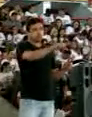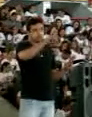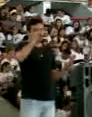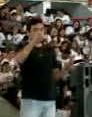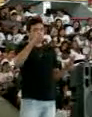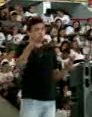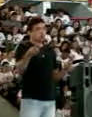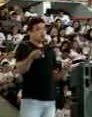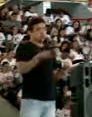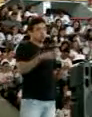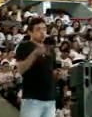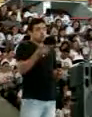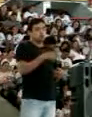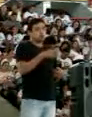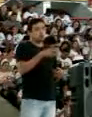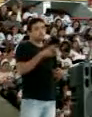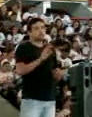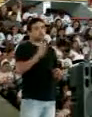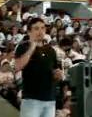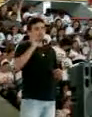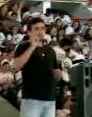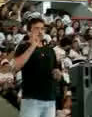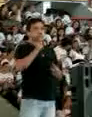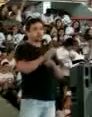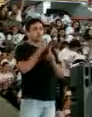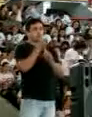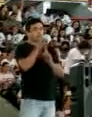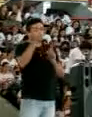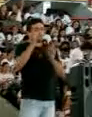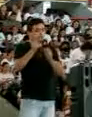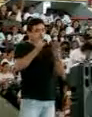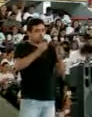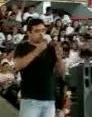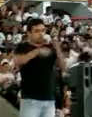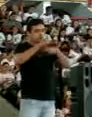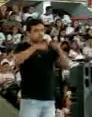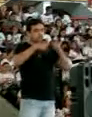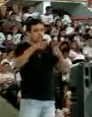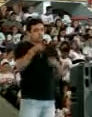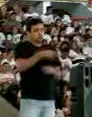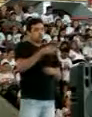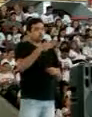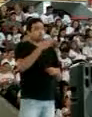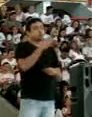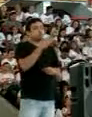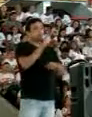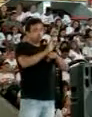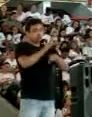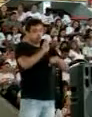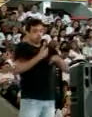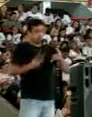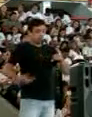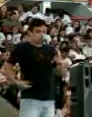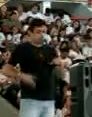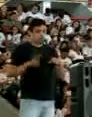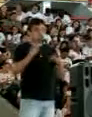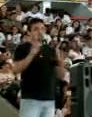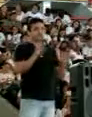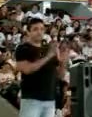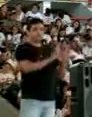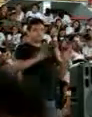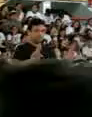nova representação da sociedade para poder administrar esse novo Estado, o Estado republicano, o grupo que